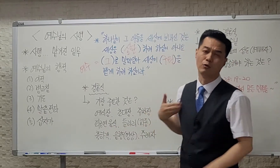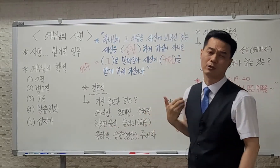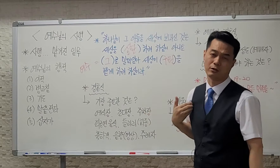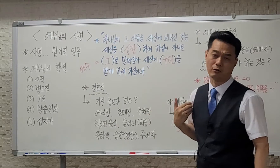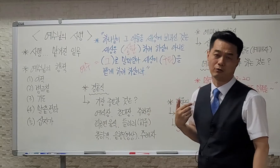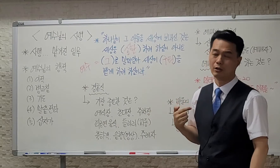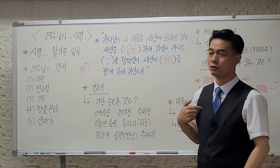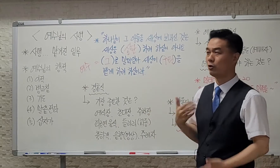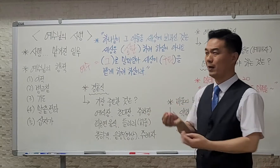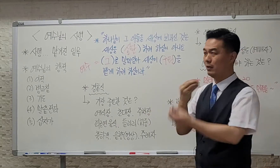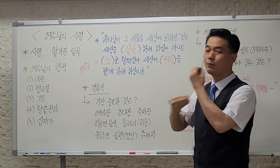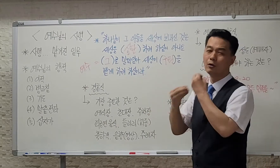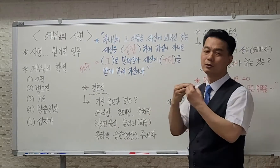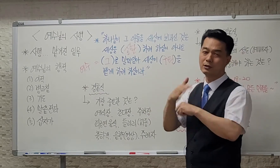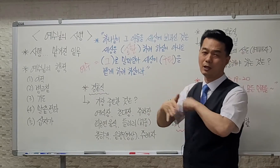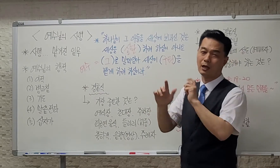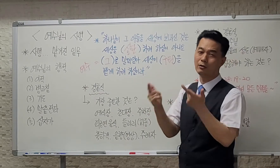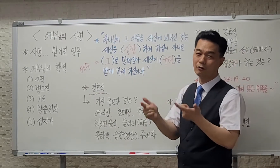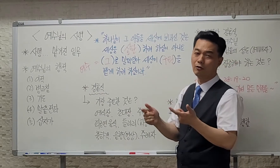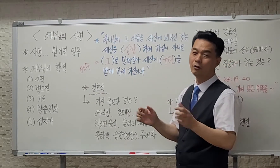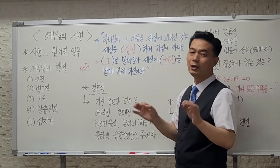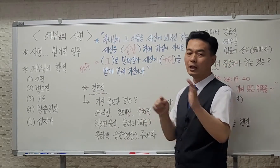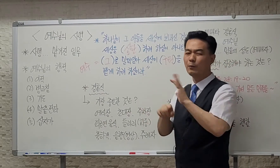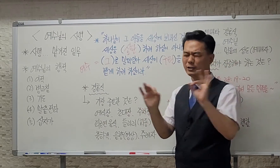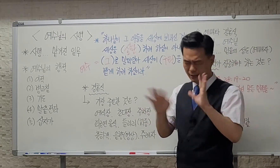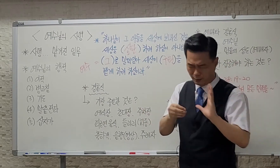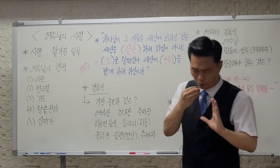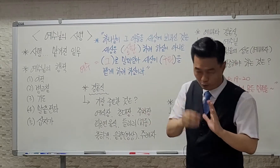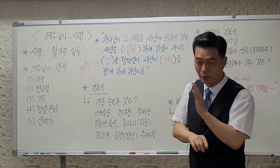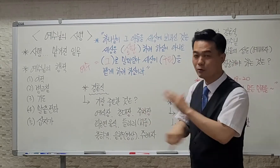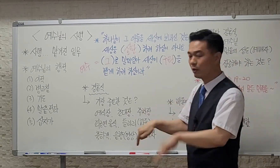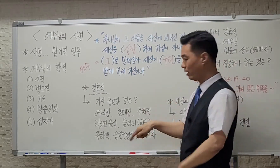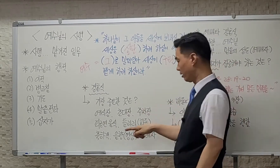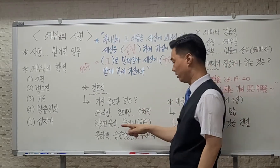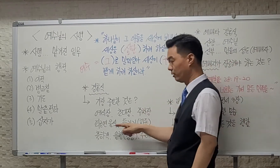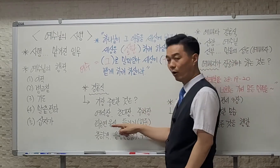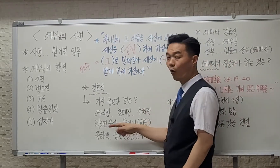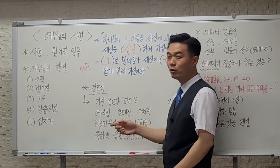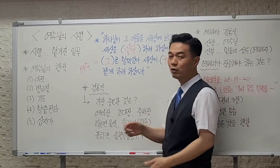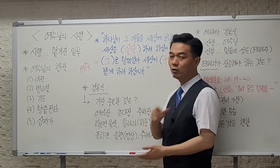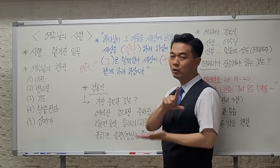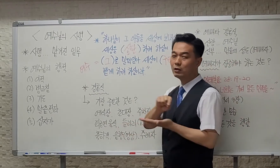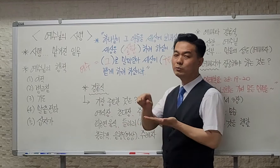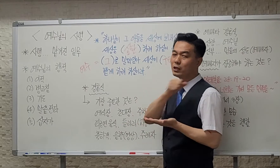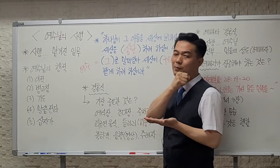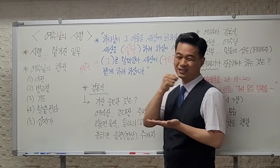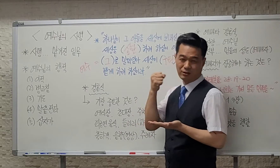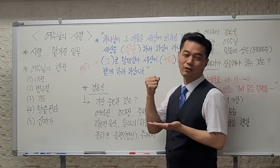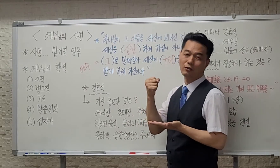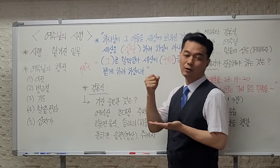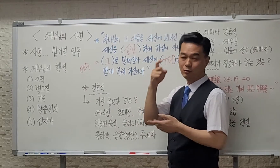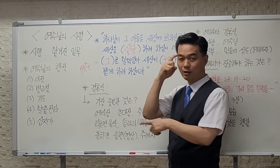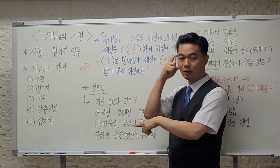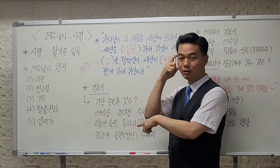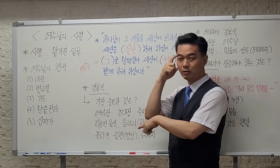모르겠어요. 저는 많이 먹는 스타일이 아니어서 가면 잠깐 먹고 나오는데 이거 음식이 맛있어야 된다고 생각을 하더라고요.